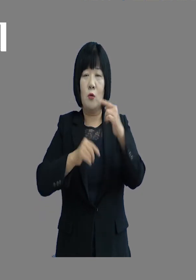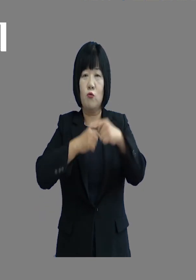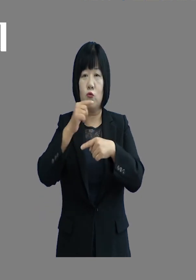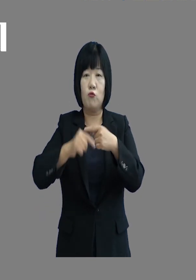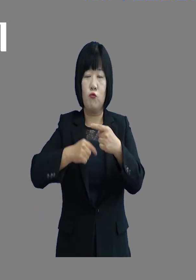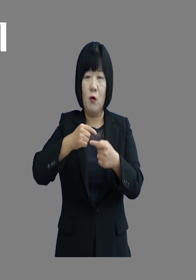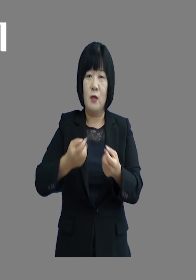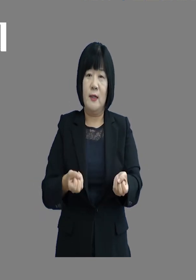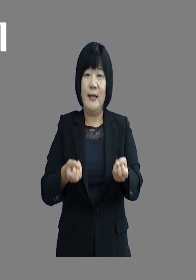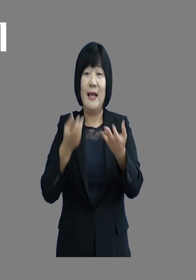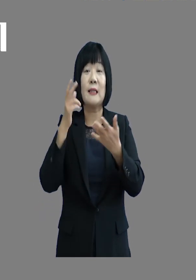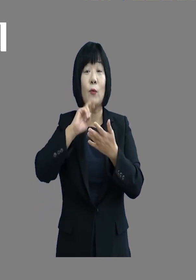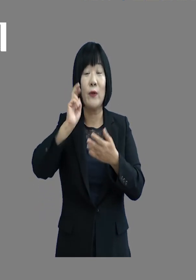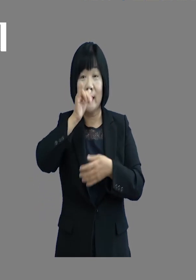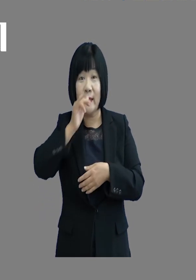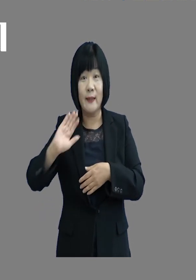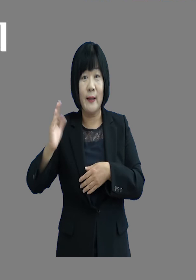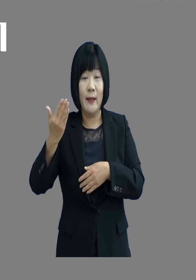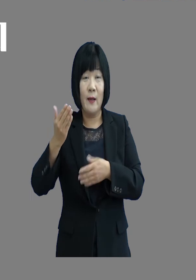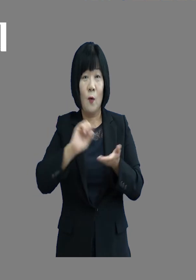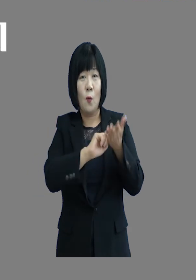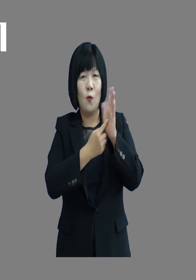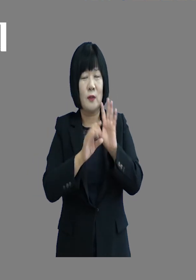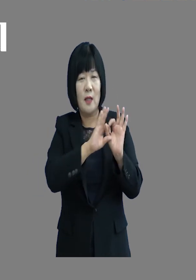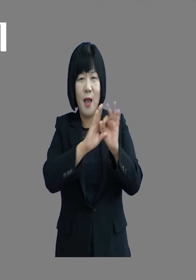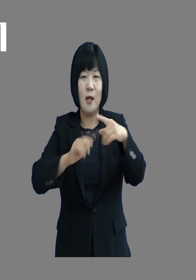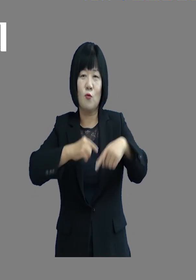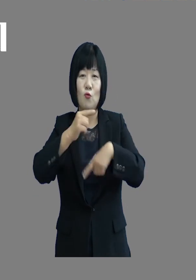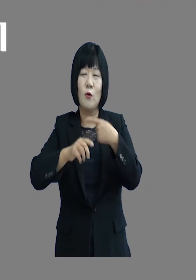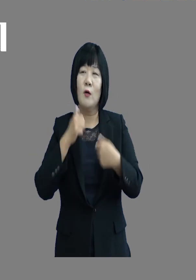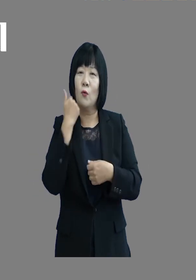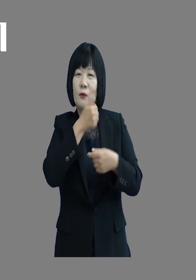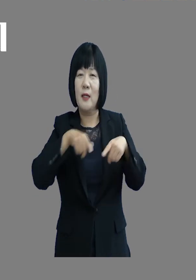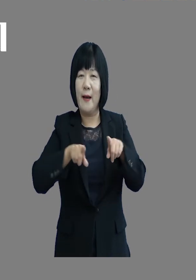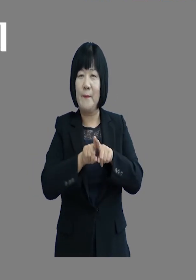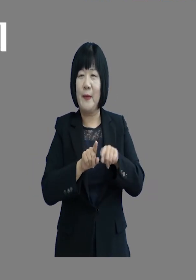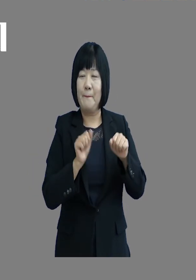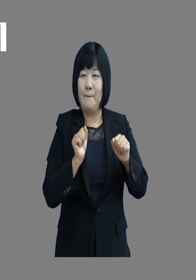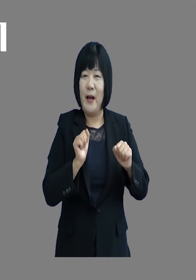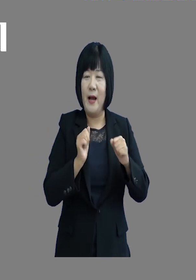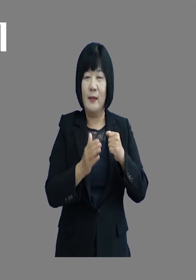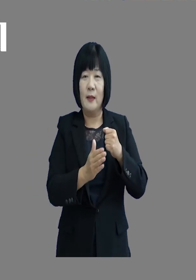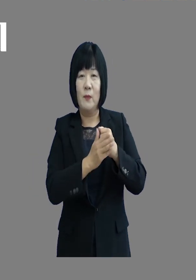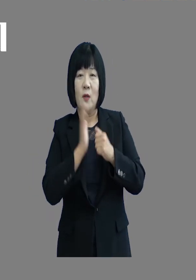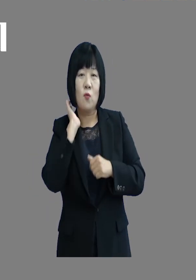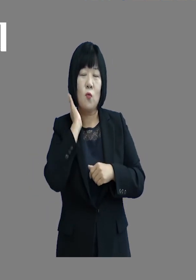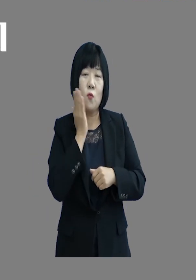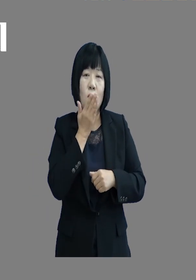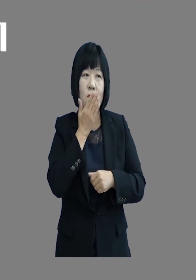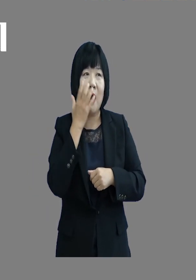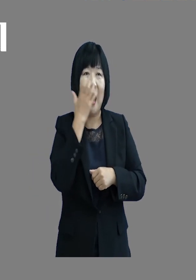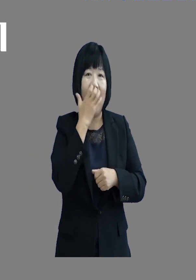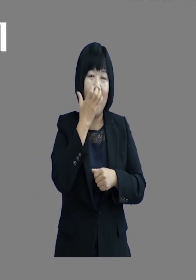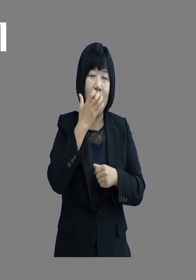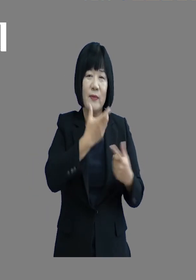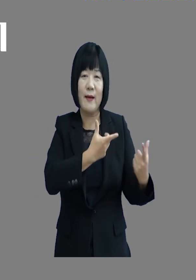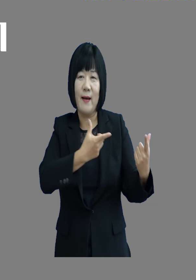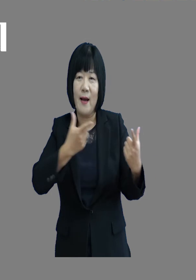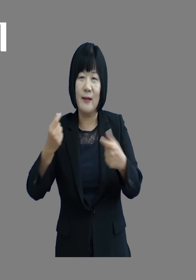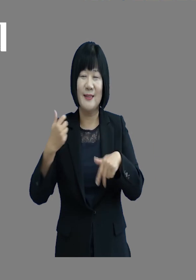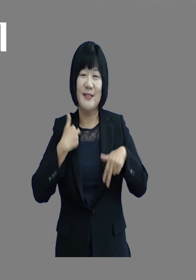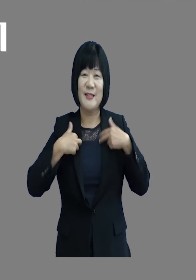콘서트가 그것인데요. 공연 내내 수어 통역사가 함께해서 농인과 청인 모두 즐길 수 있는 의미